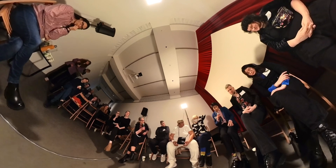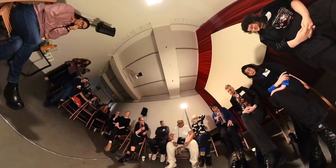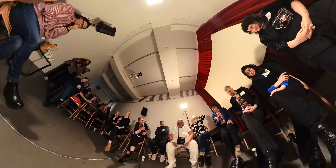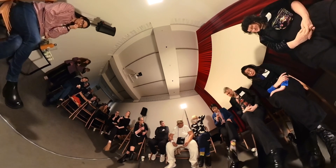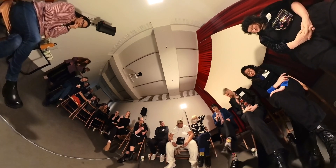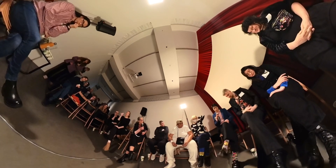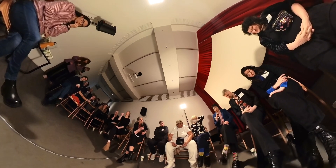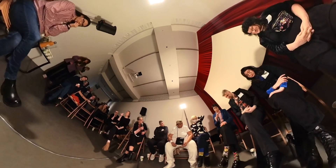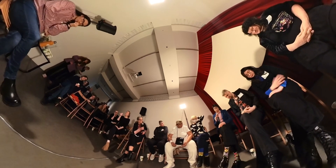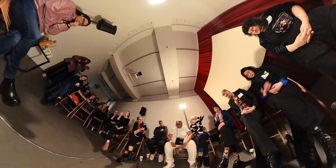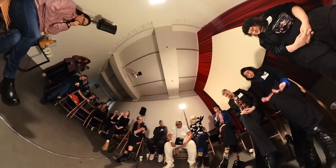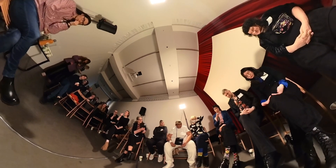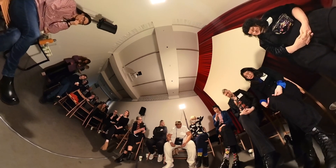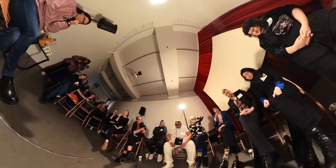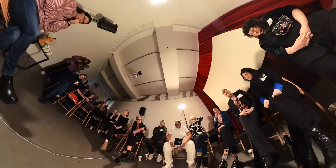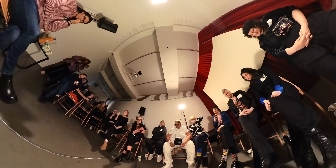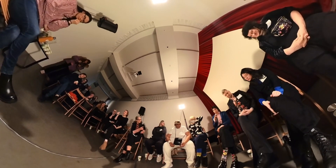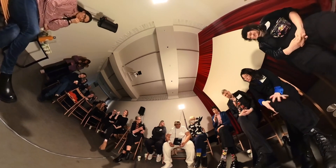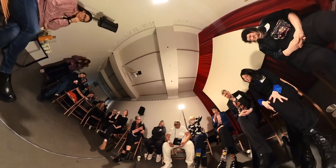Myslím si, že